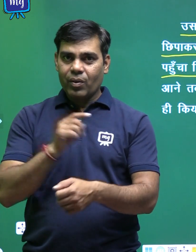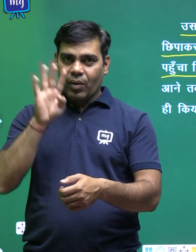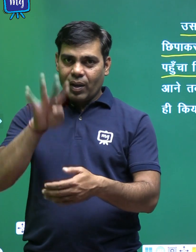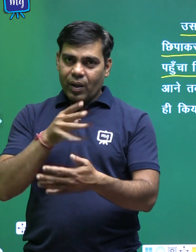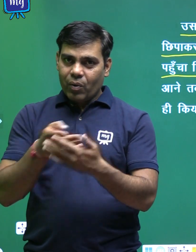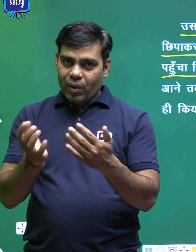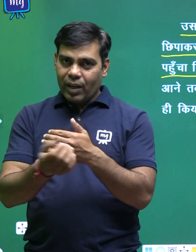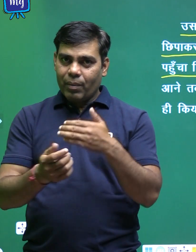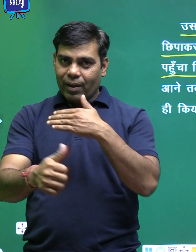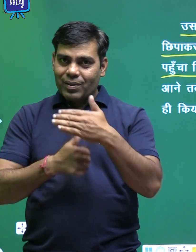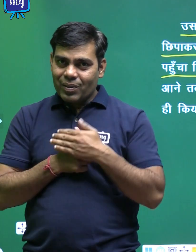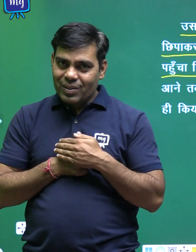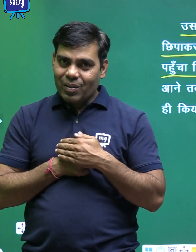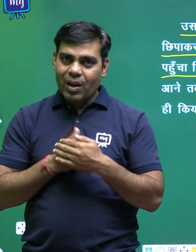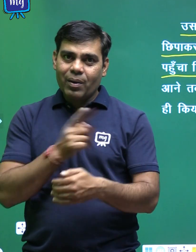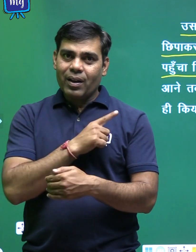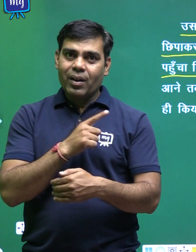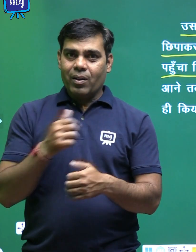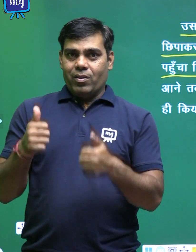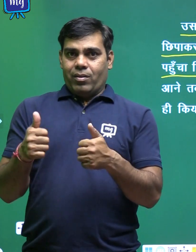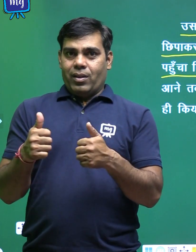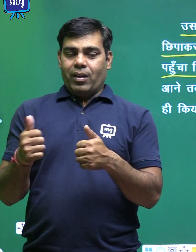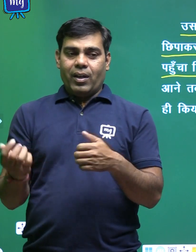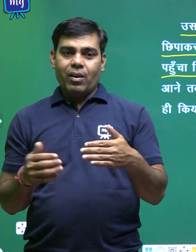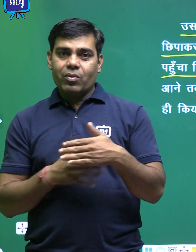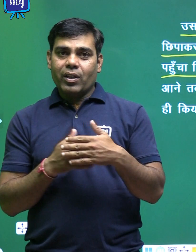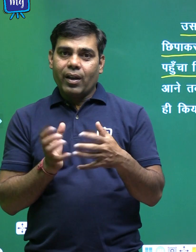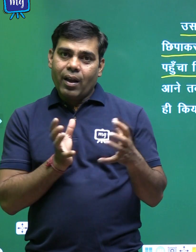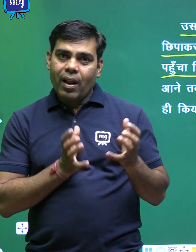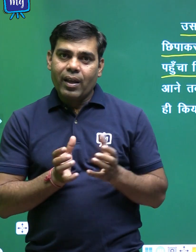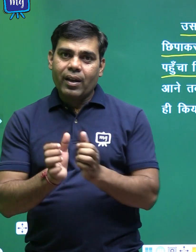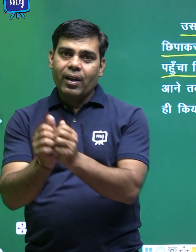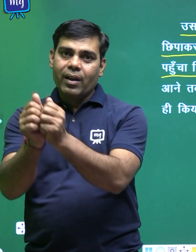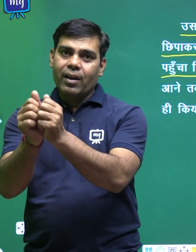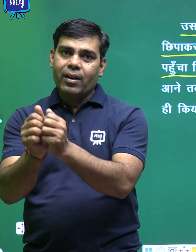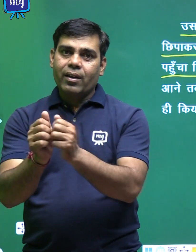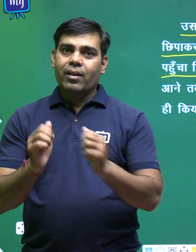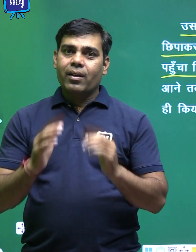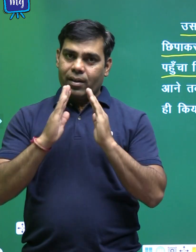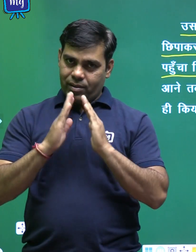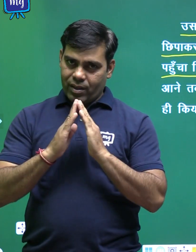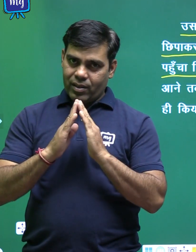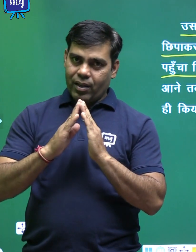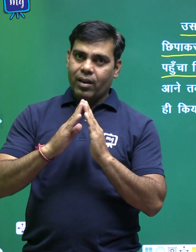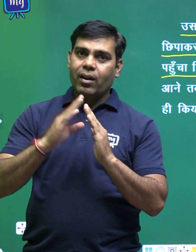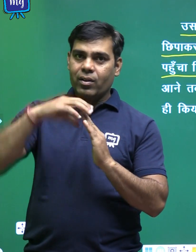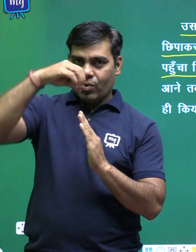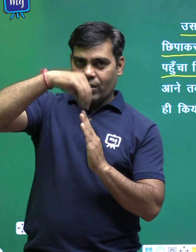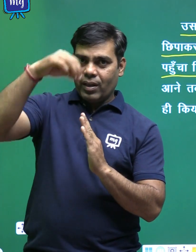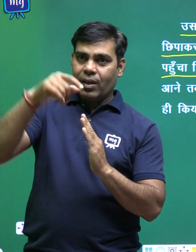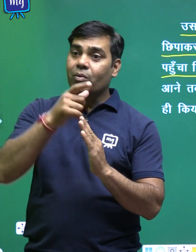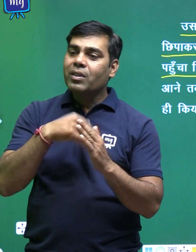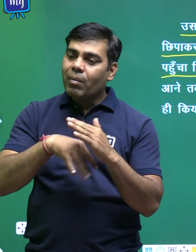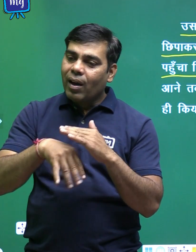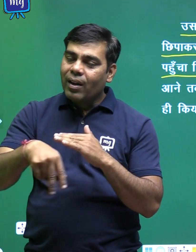में छिपाकर कीरतबारी उसे लेकर किले से बाहर जा रहा है